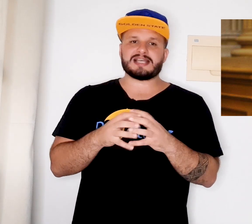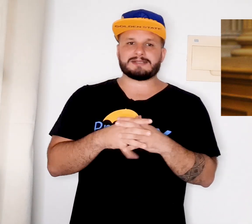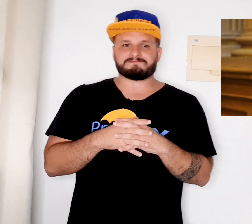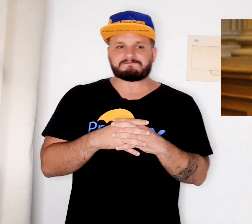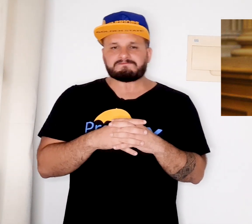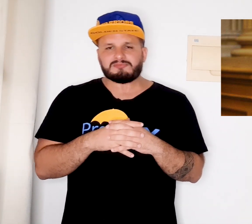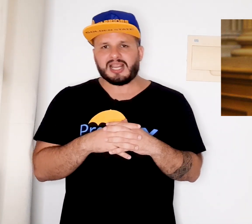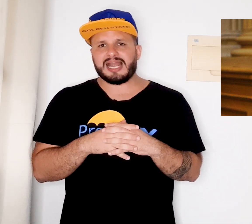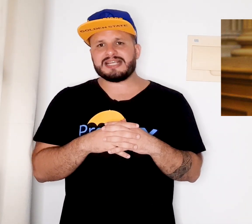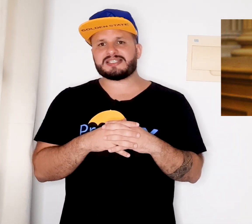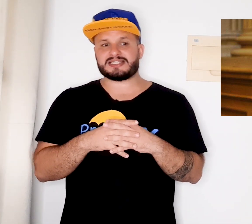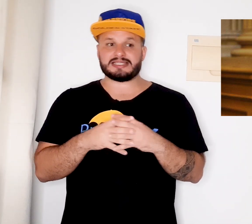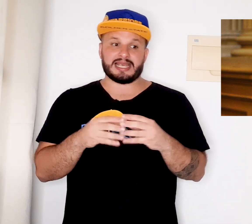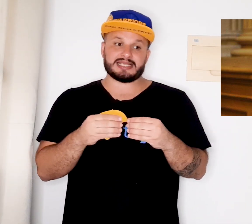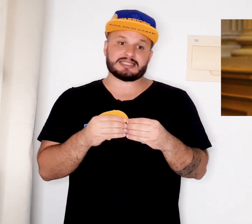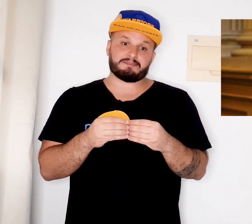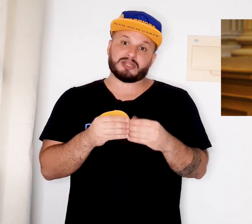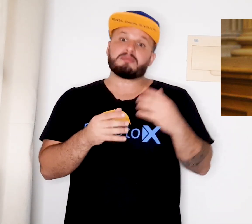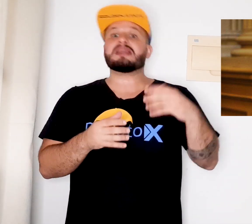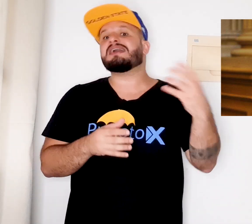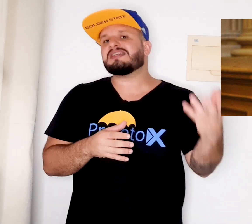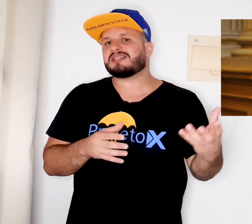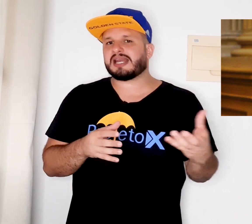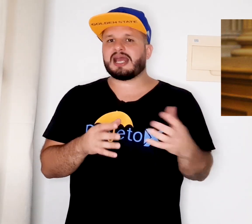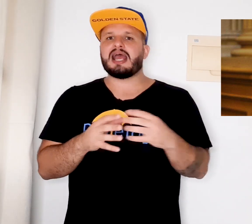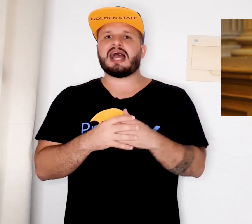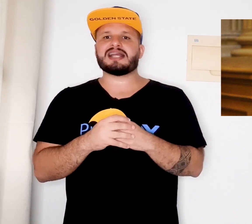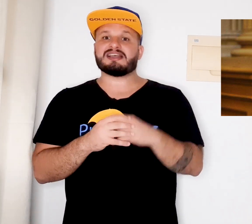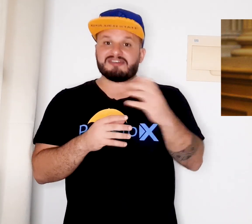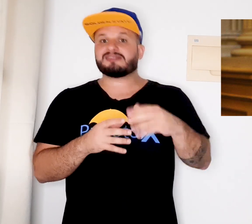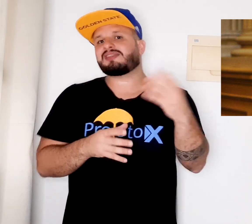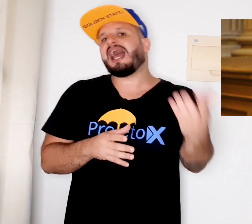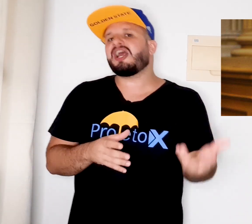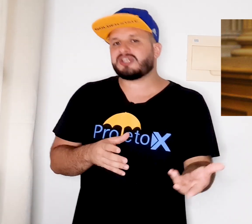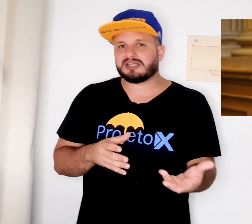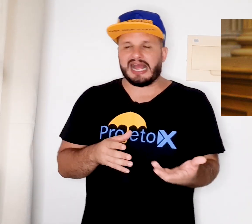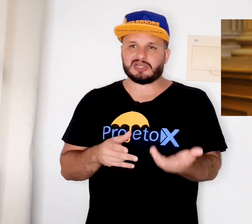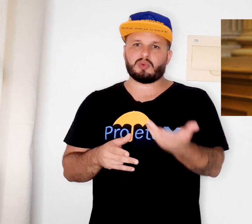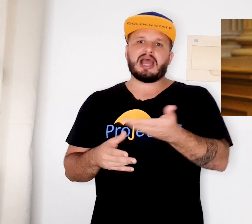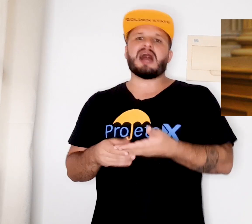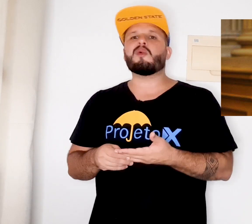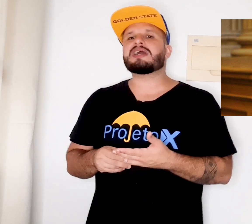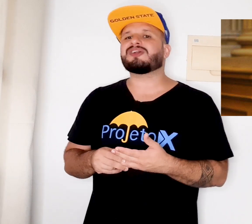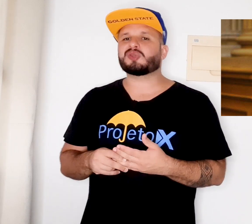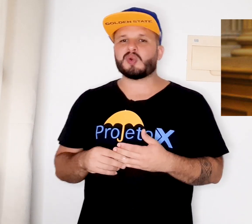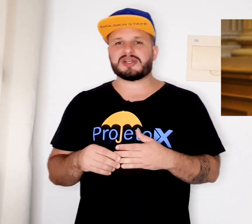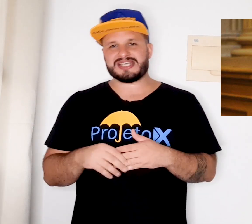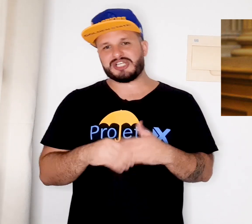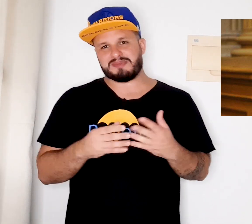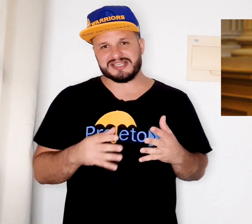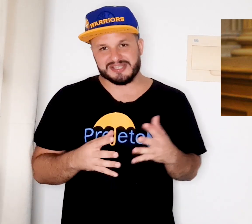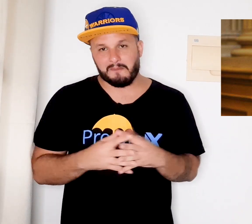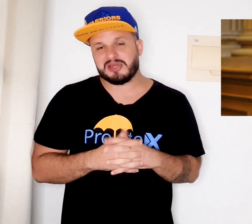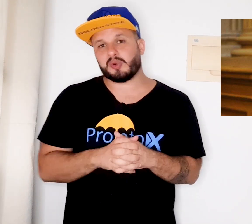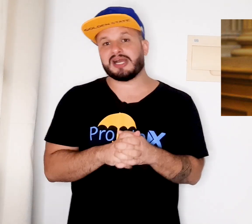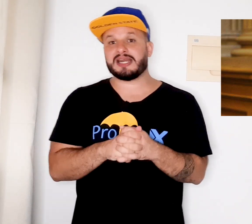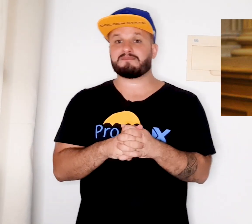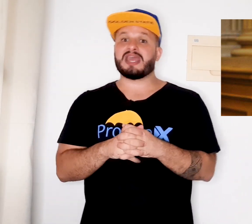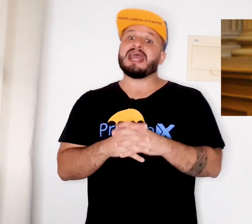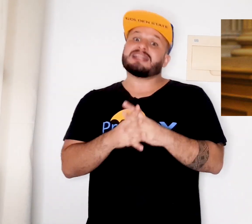essa a esse essa predominância, né? A essa vantagem dado ao cantor sem expressão peruana,